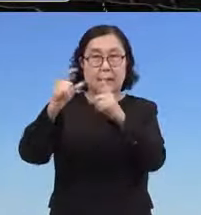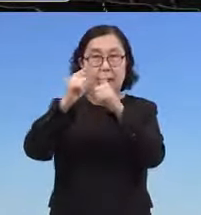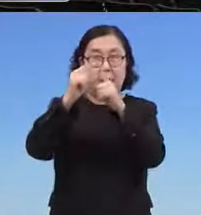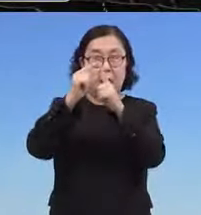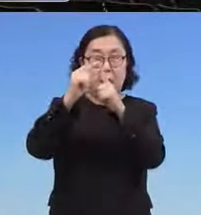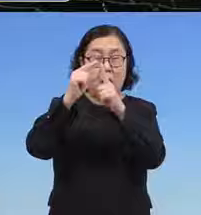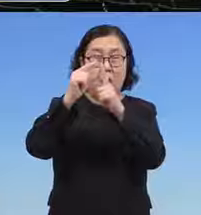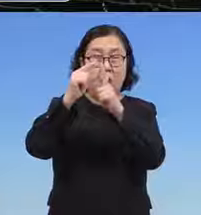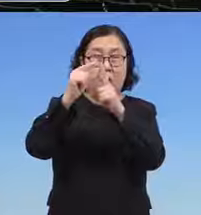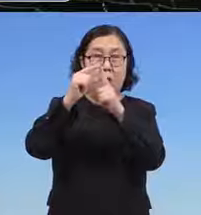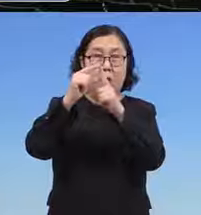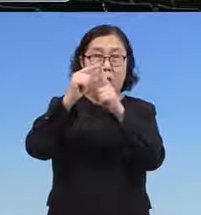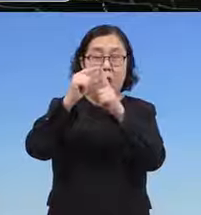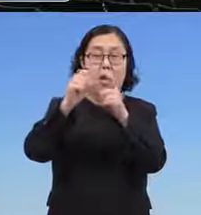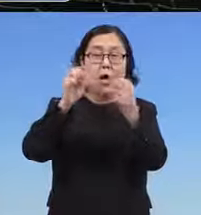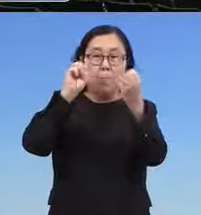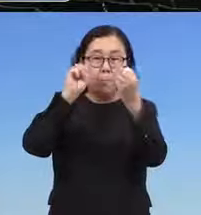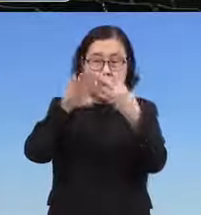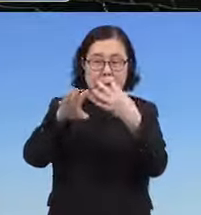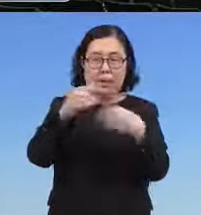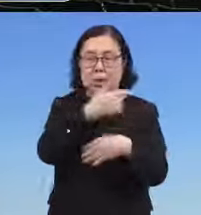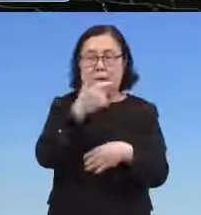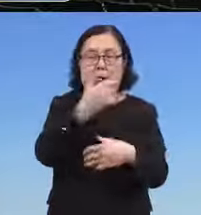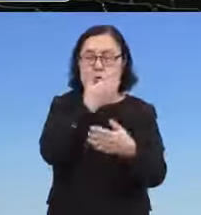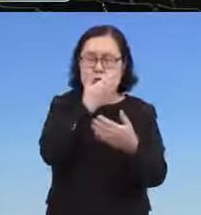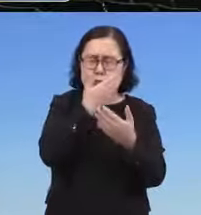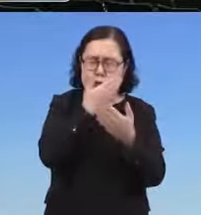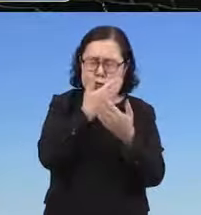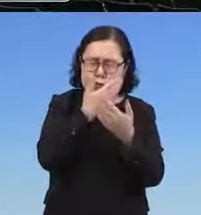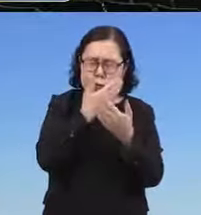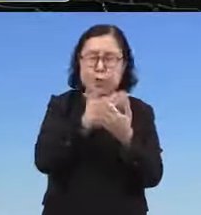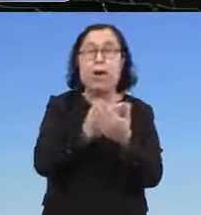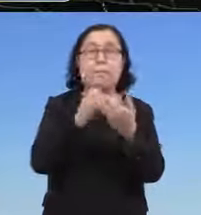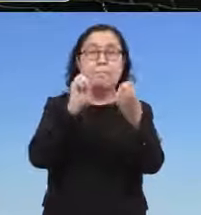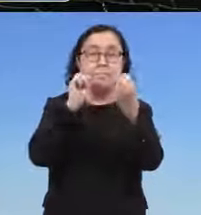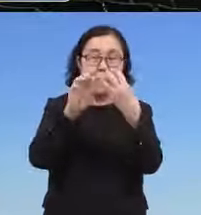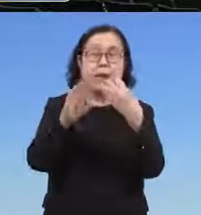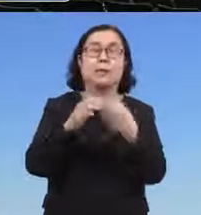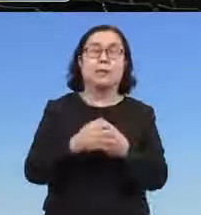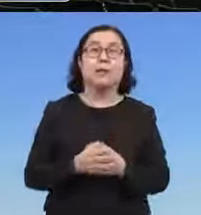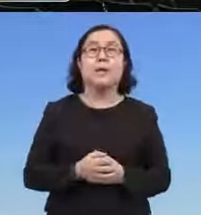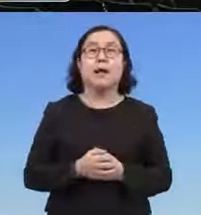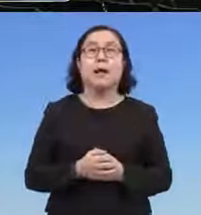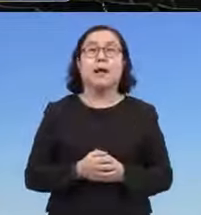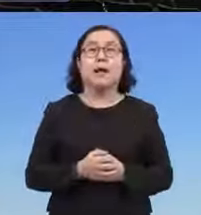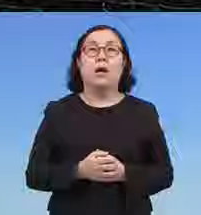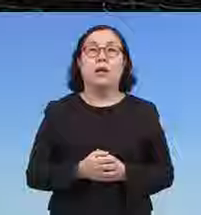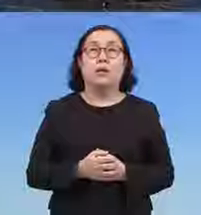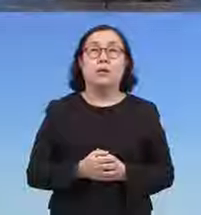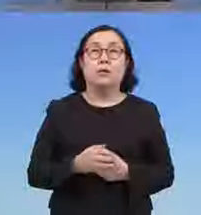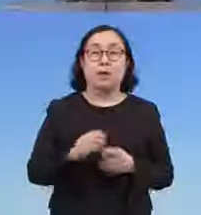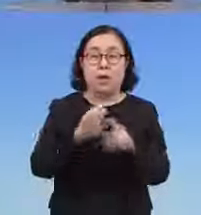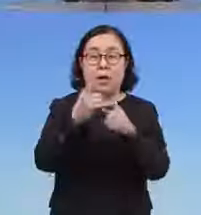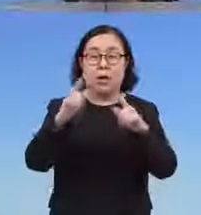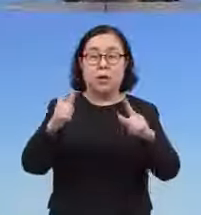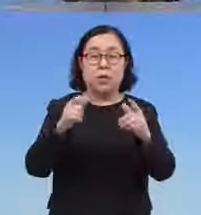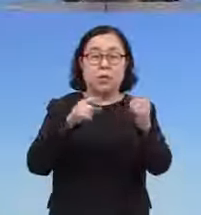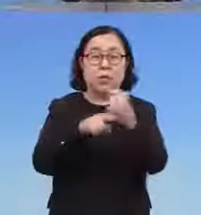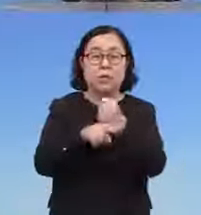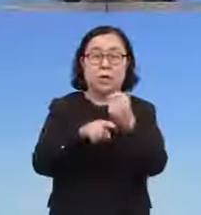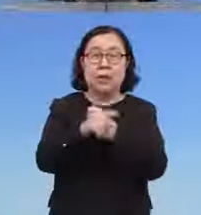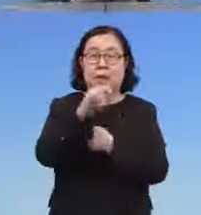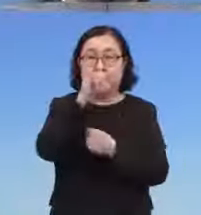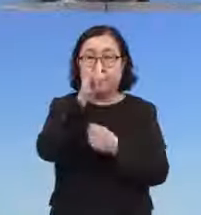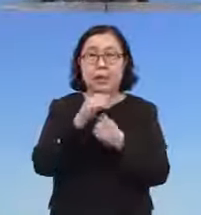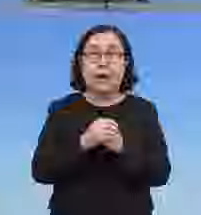따르니라, 따라가니라, 이 반응이 정말 이게 중요한 소중한 반응입니다. 왜냐하니까 이건 몇 갈래로 의미를